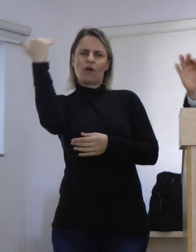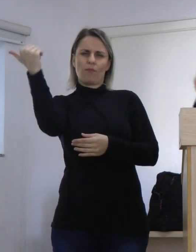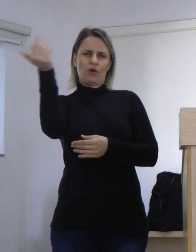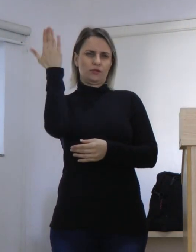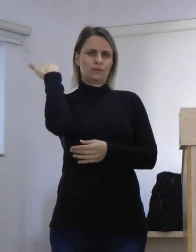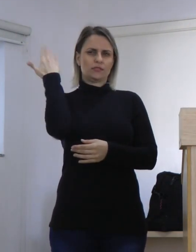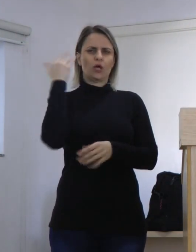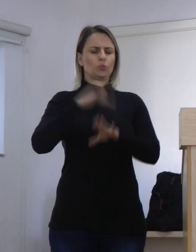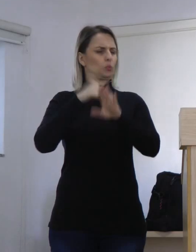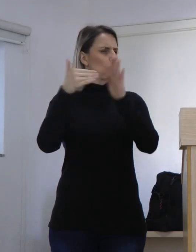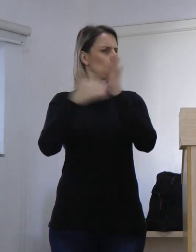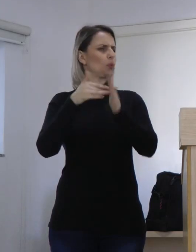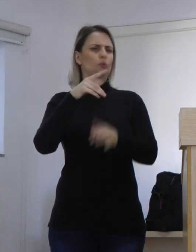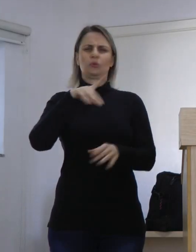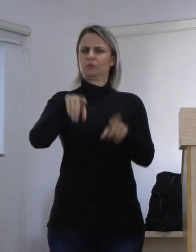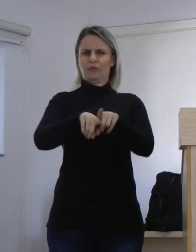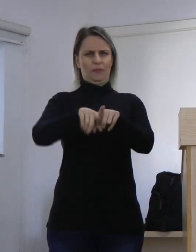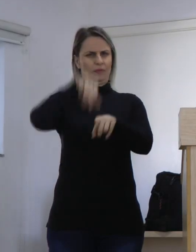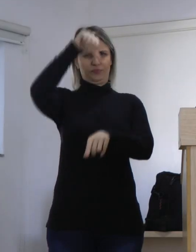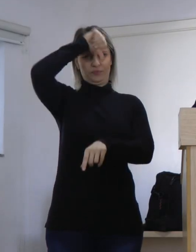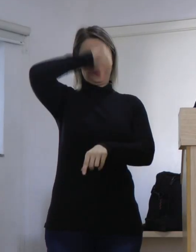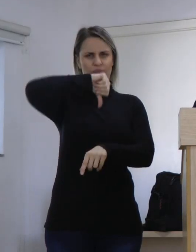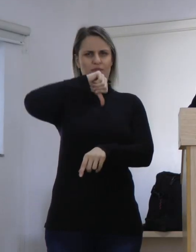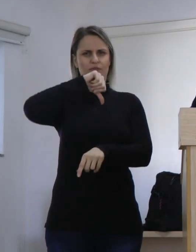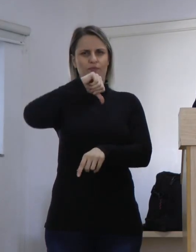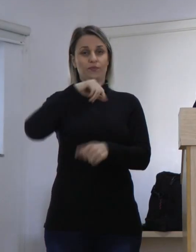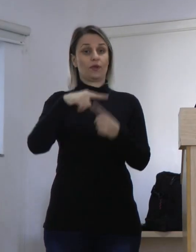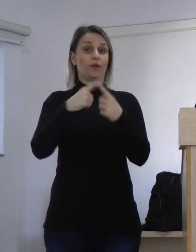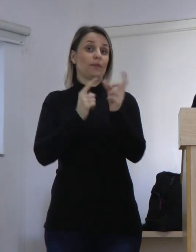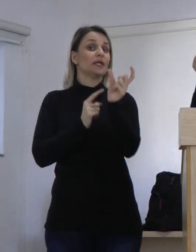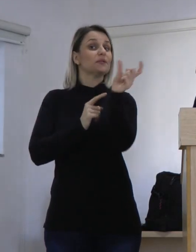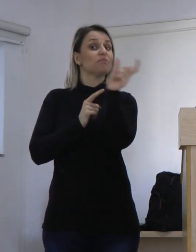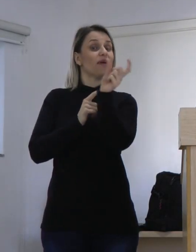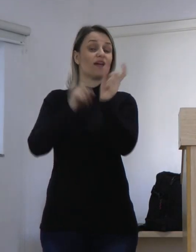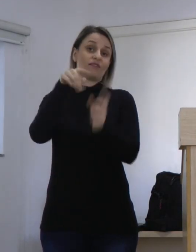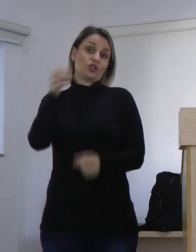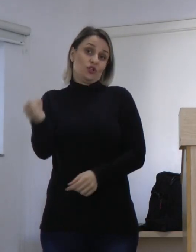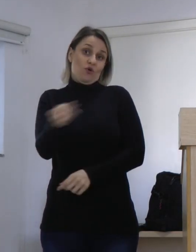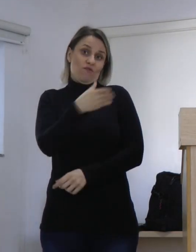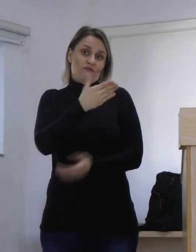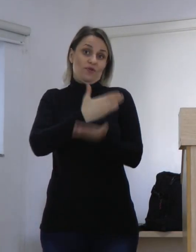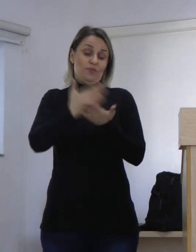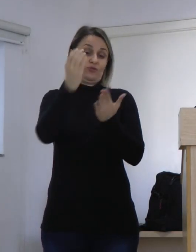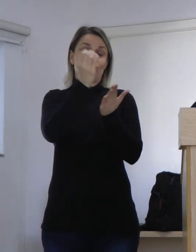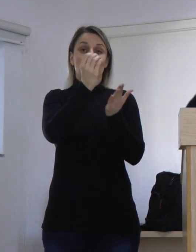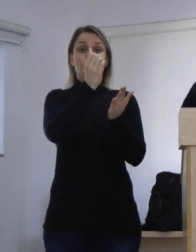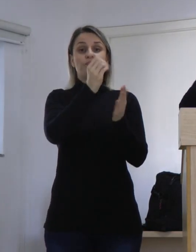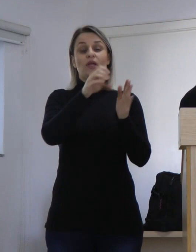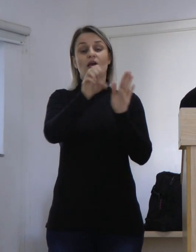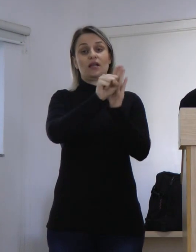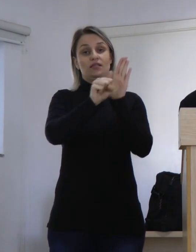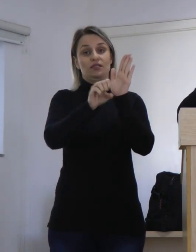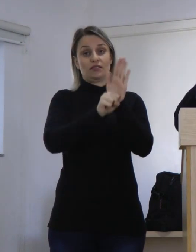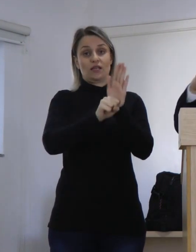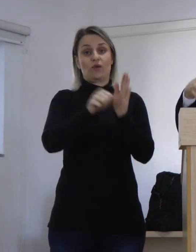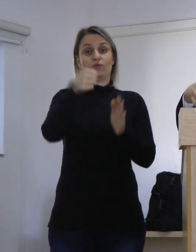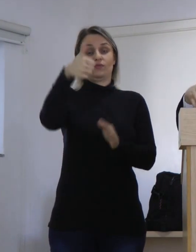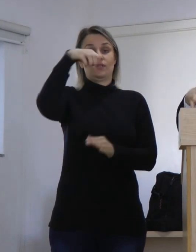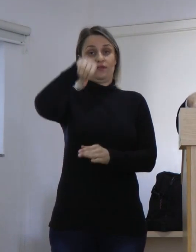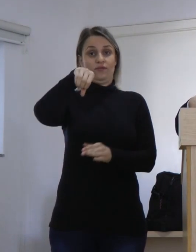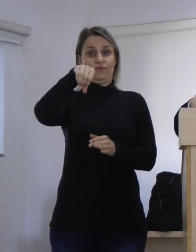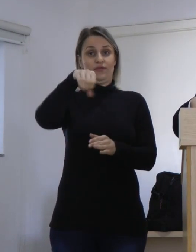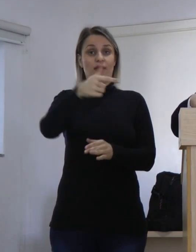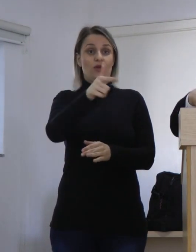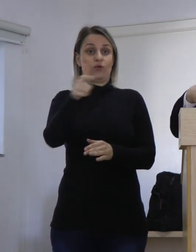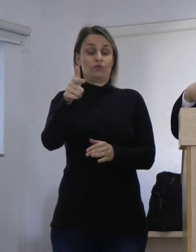depressivo. Só que a palavra depressão é nova, ela é do século XIX. E aí não tinha essa palavra, se diziam